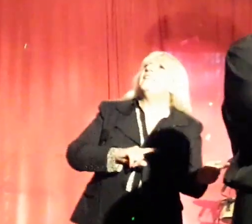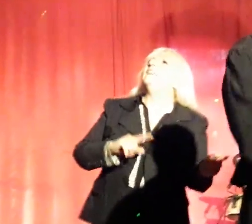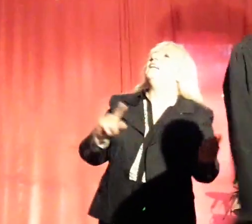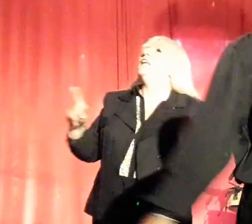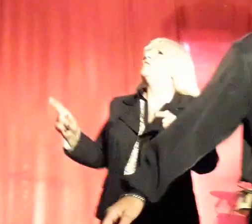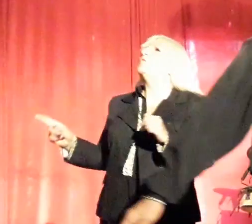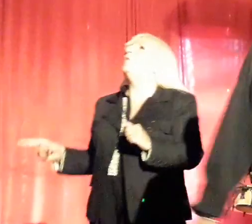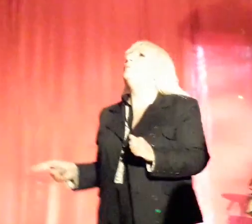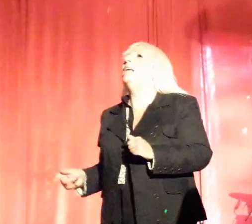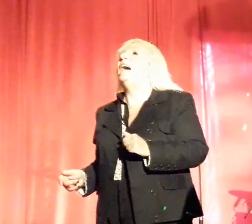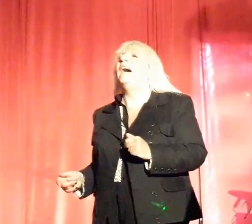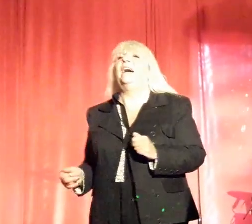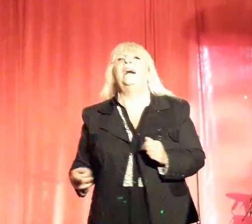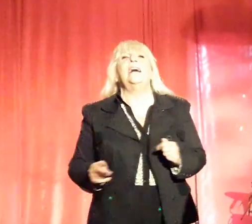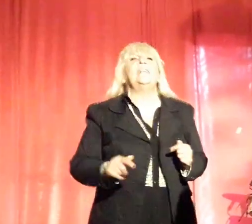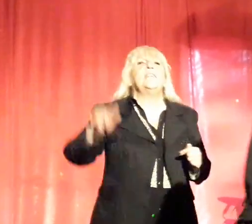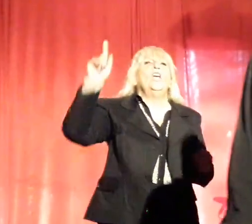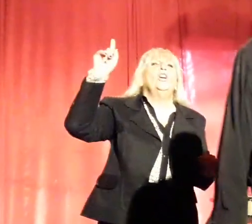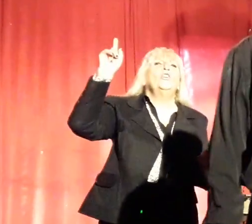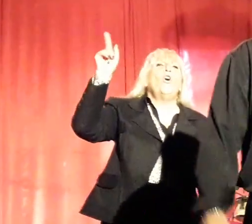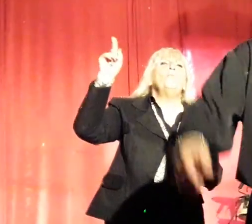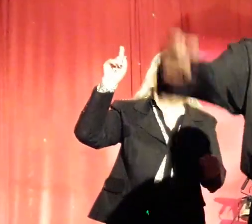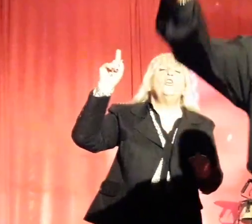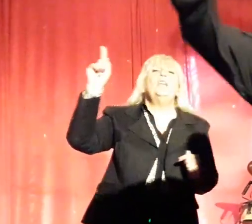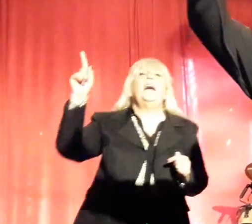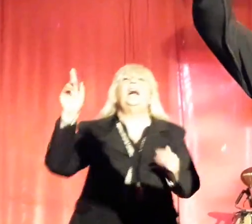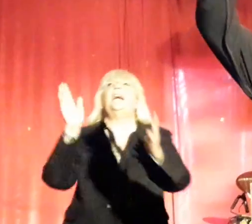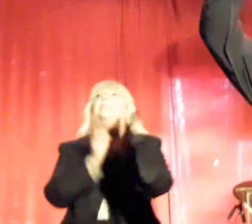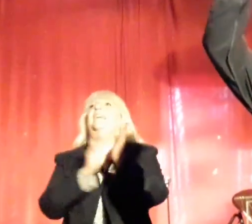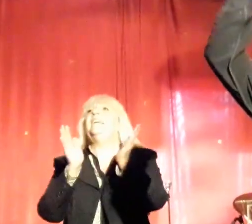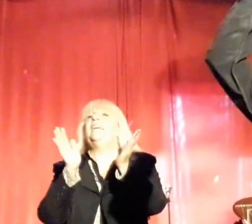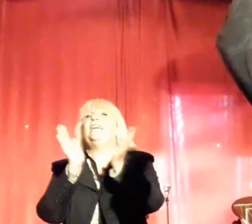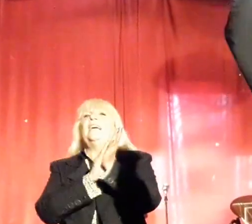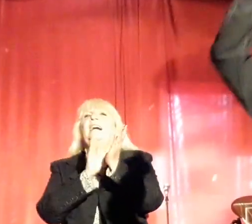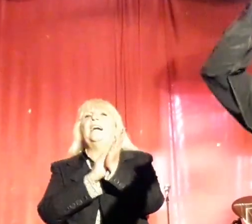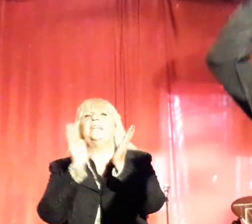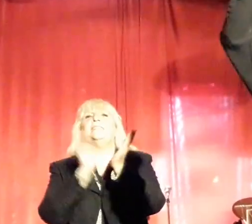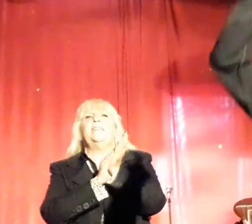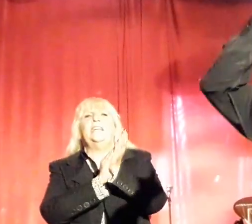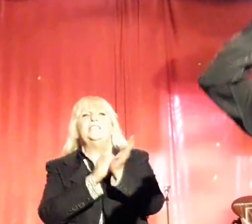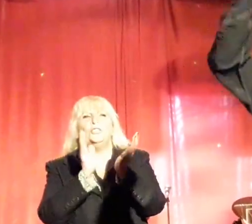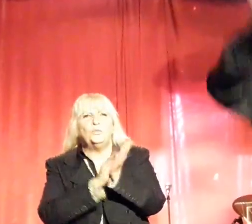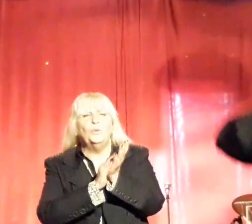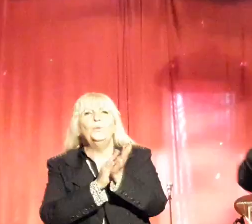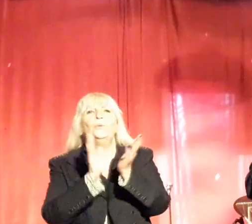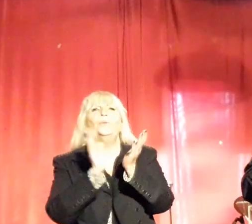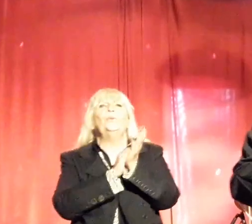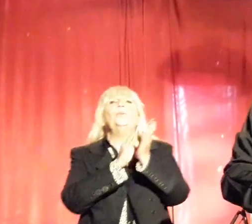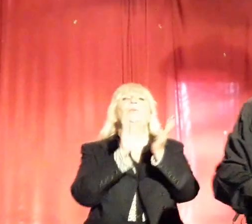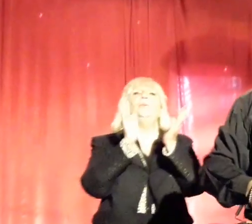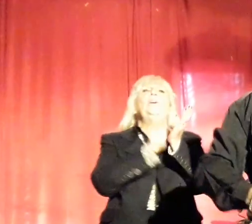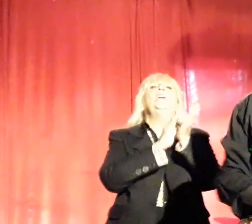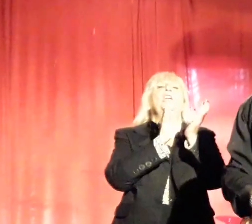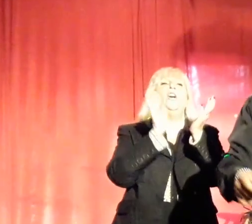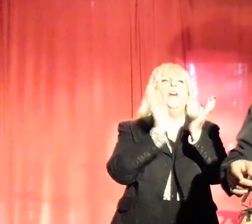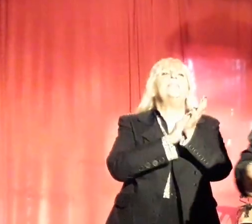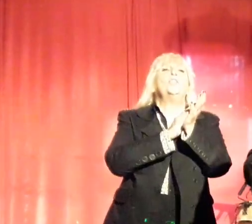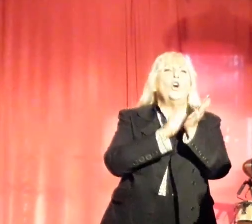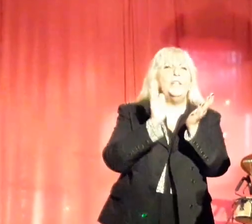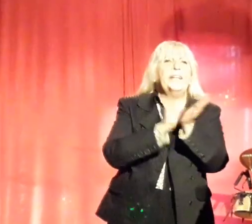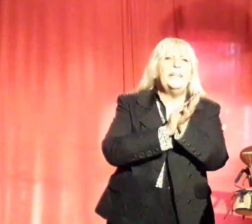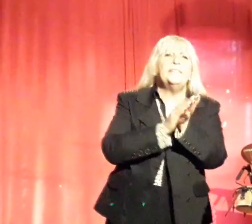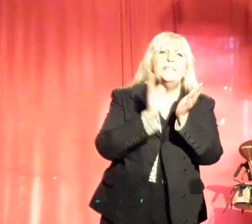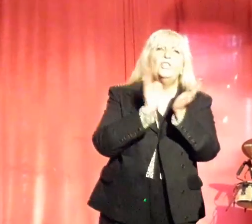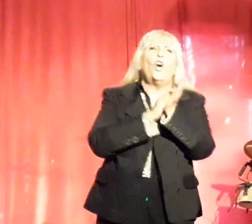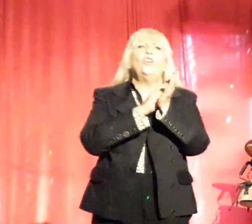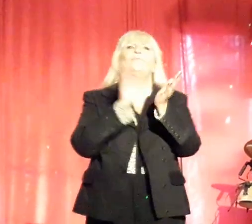pueda hacer las obras como las que haces tú. No es